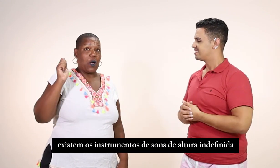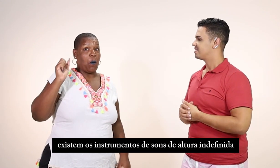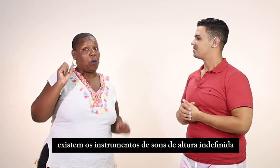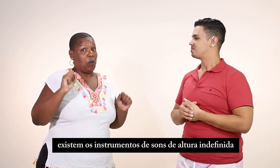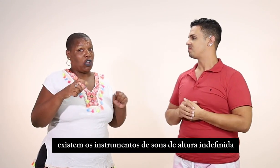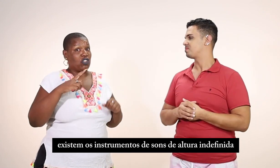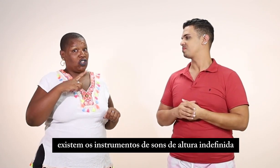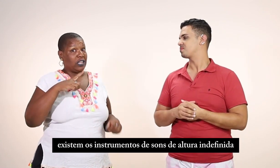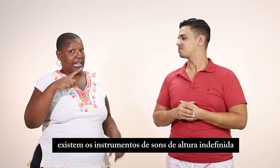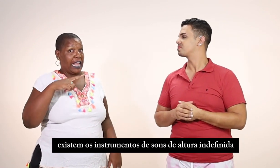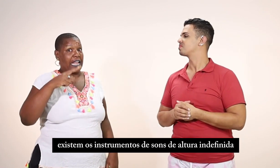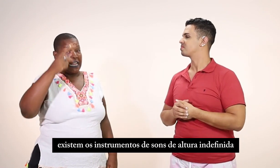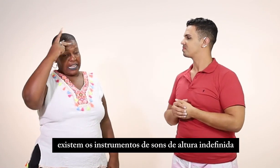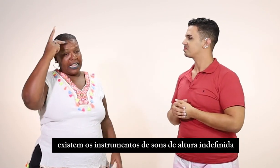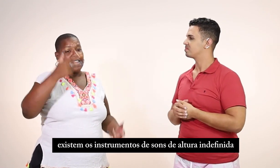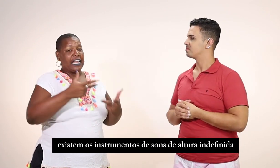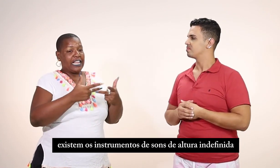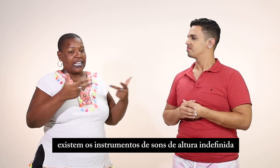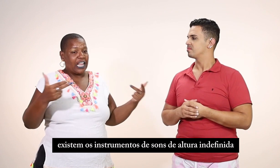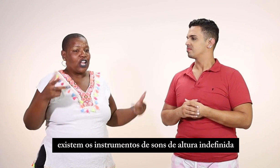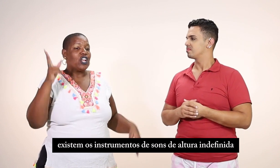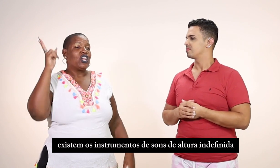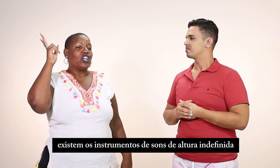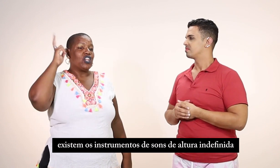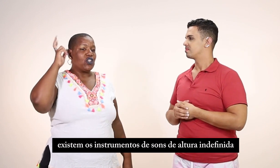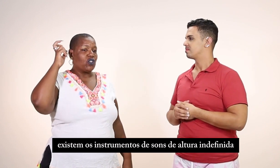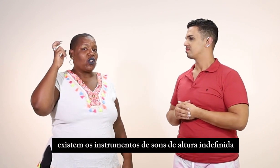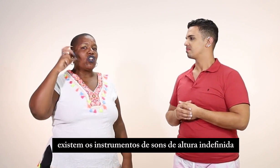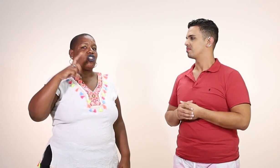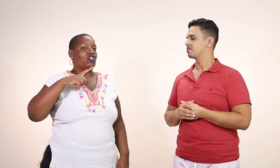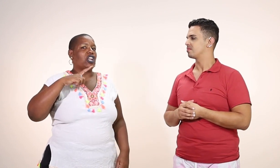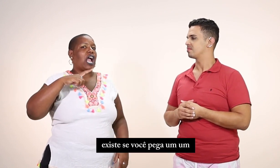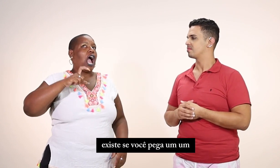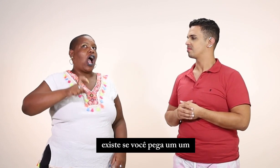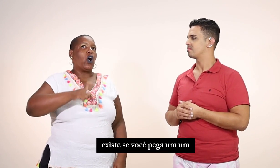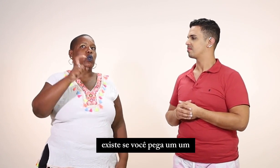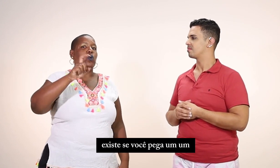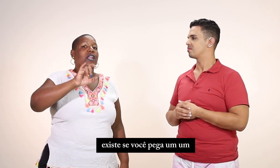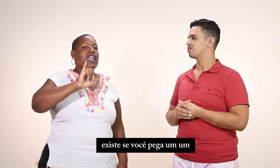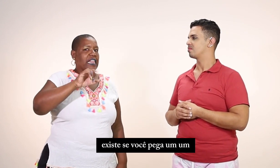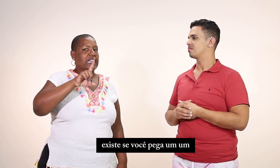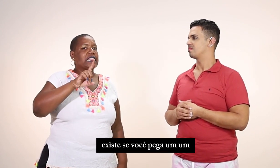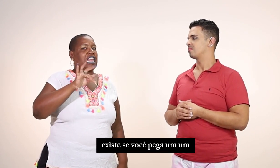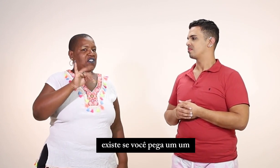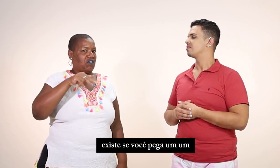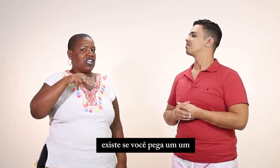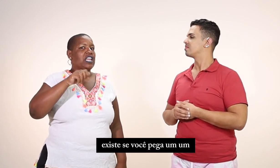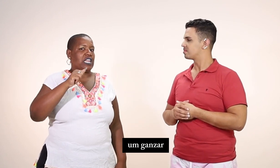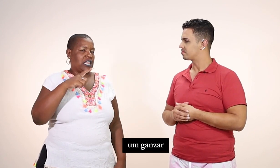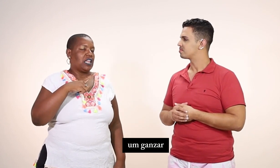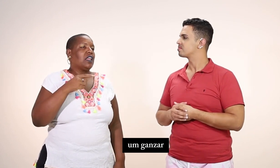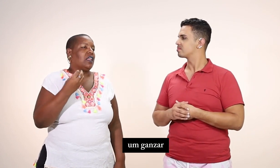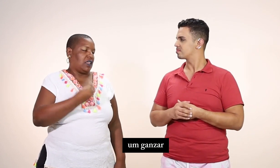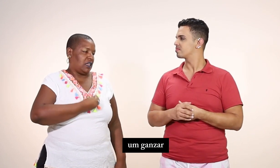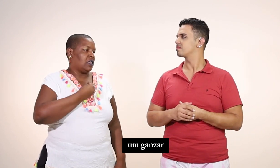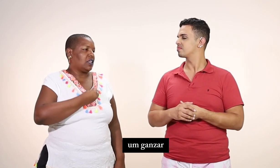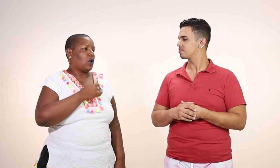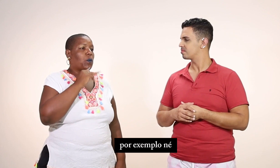Existem os instrumentos de sons de altura indefinida. Existe. Se você pega um ganzá, por